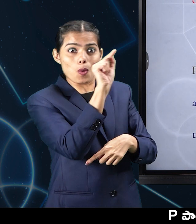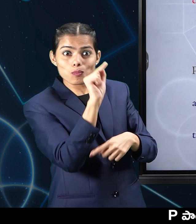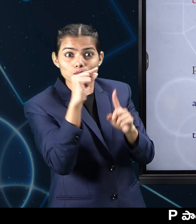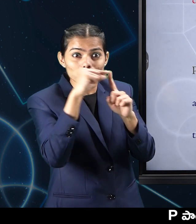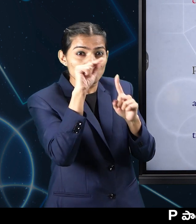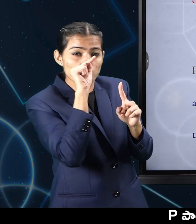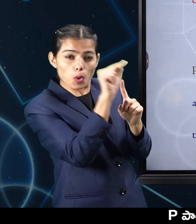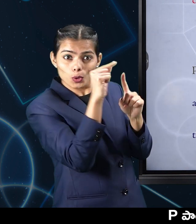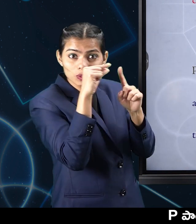మరియు PR.